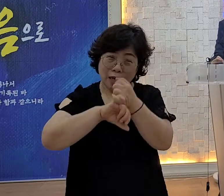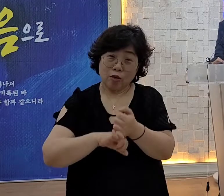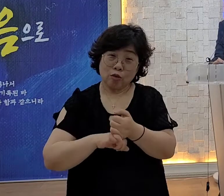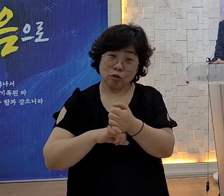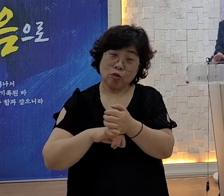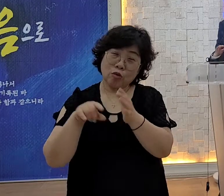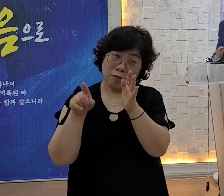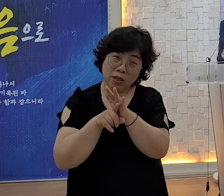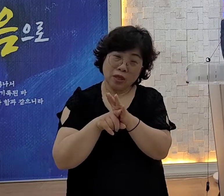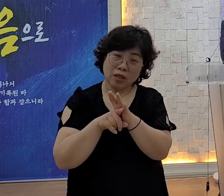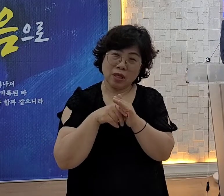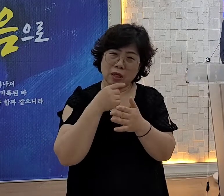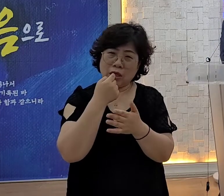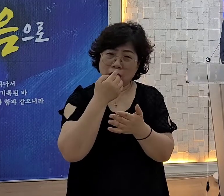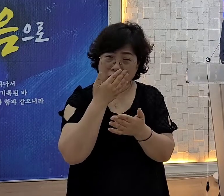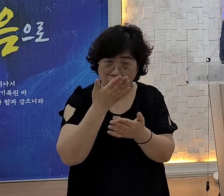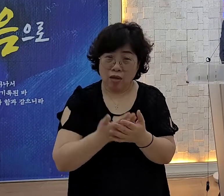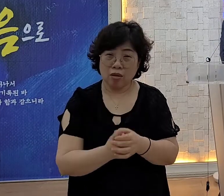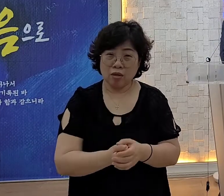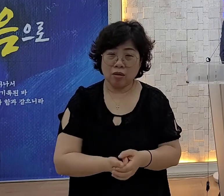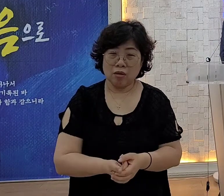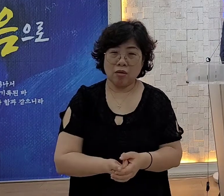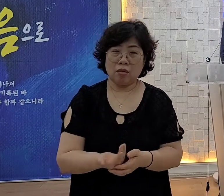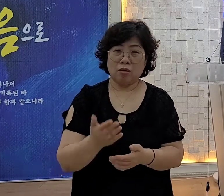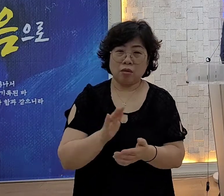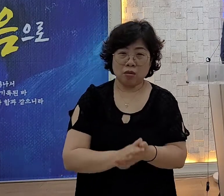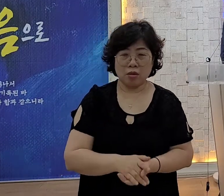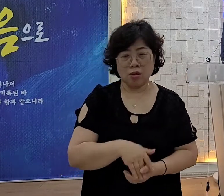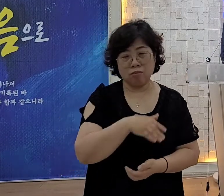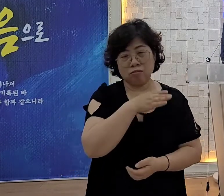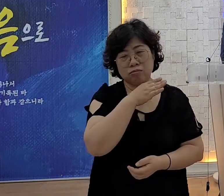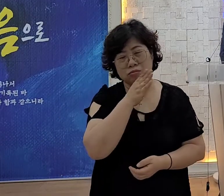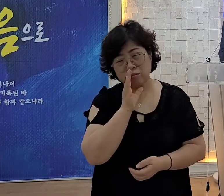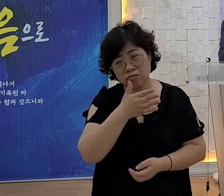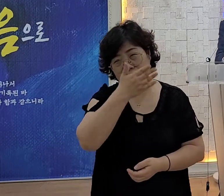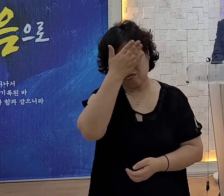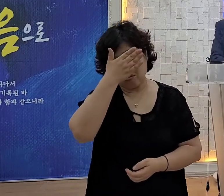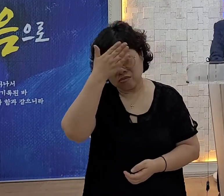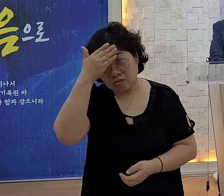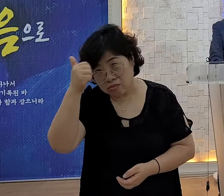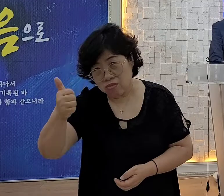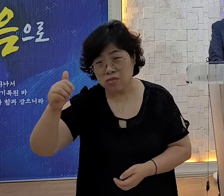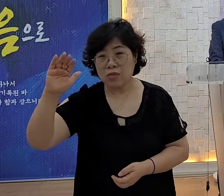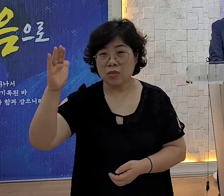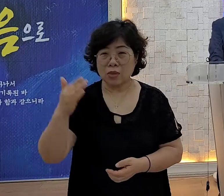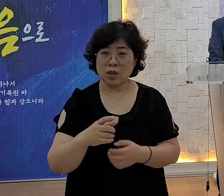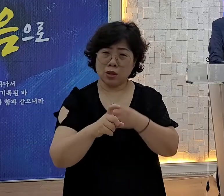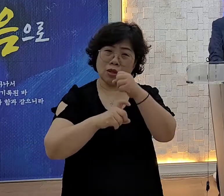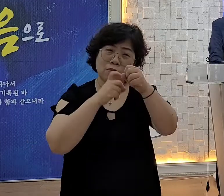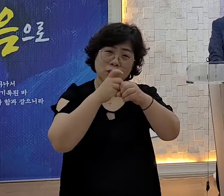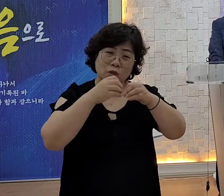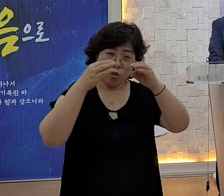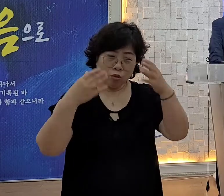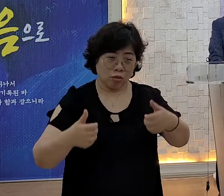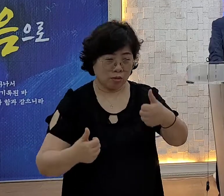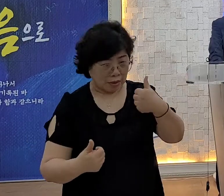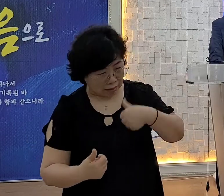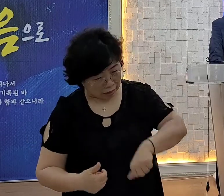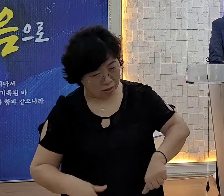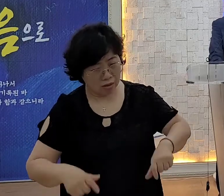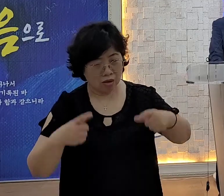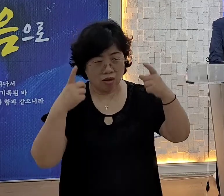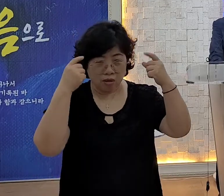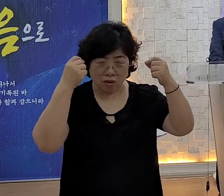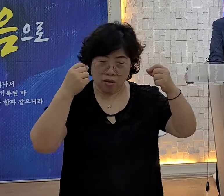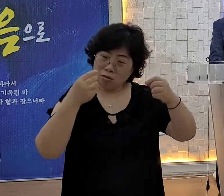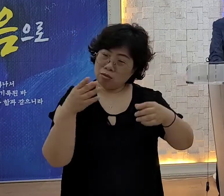낳게 하시는구나. 이게 하나님 능력이구나. 이렇게 하면 믿었을 텐데 10년이 지났는데도 아무도 없는데 딸이고 아들이고